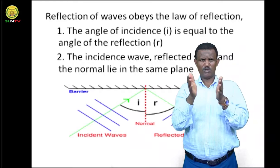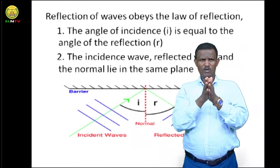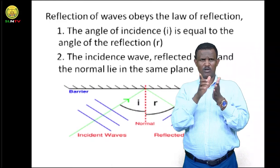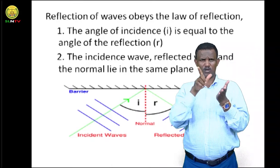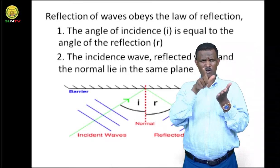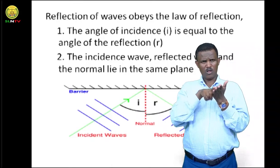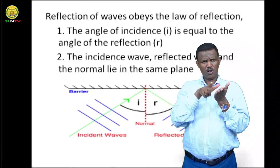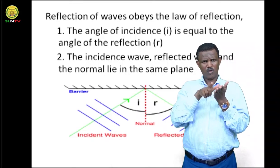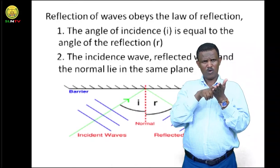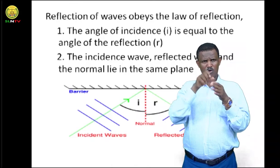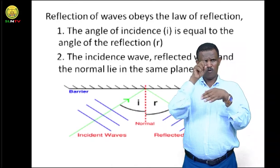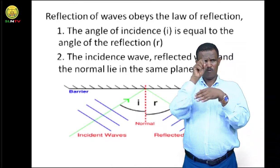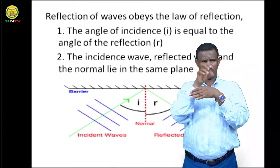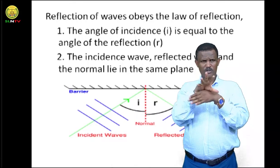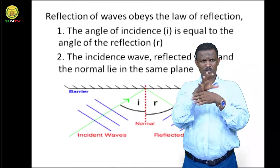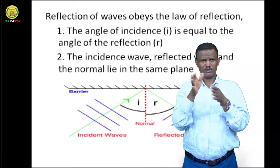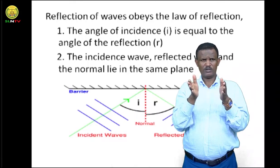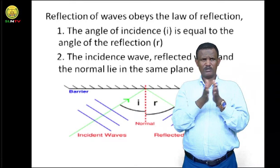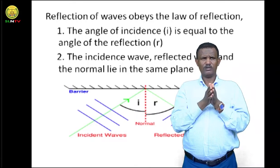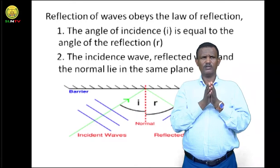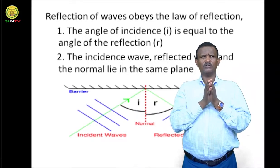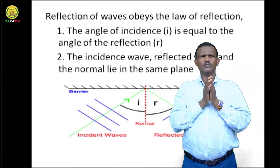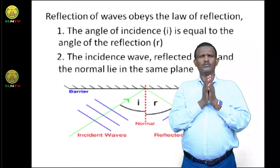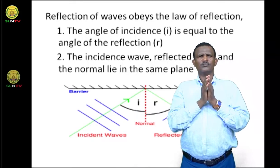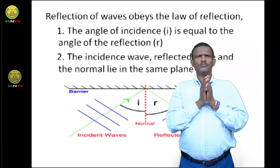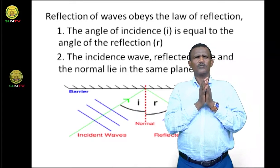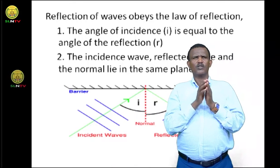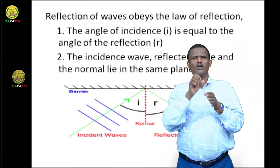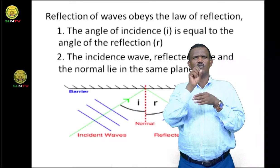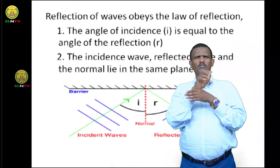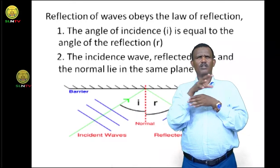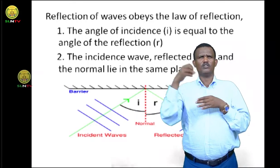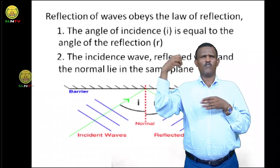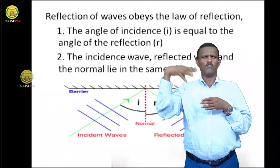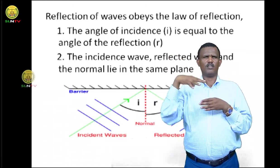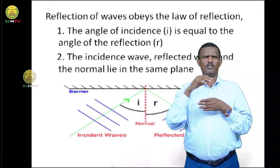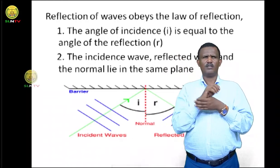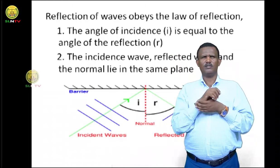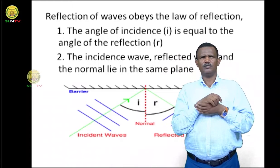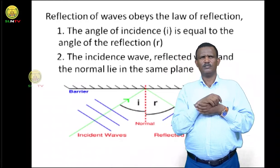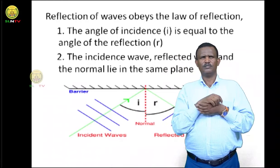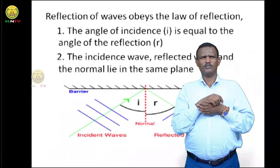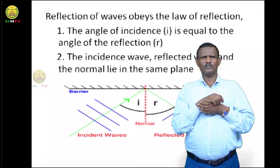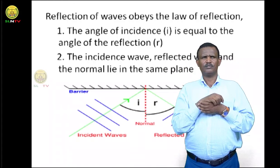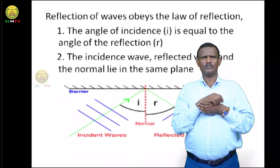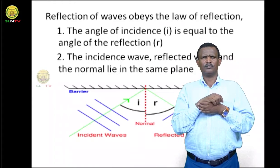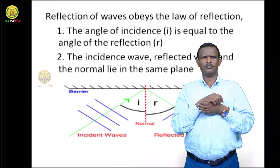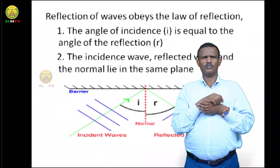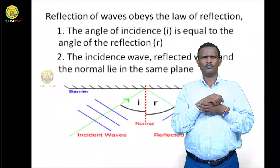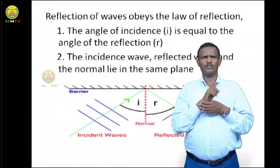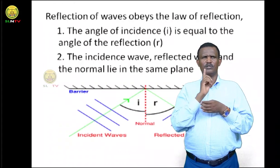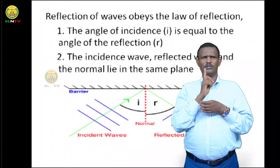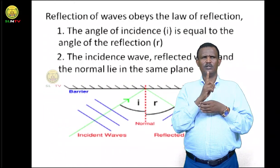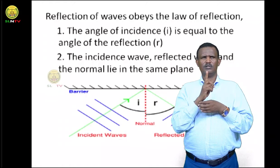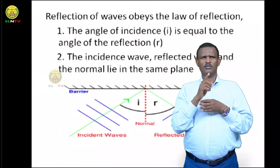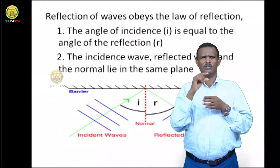sharcigii aad ku soo aragtay fasalka saddexaad reflection of light ahaa ama law of reflection baa la odhanayaa kow law